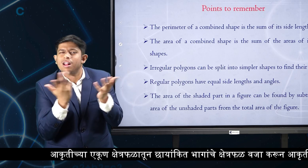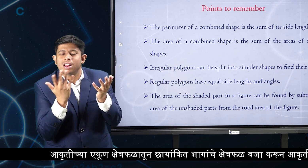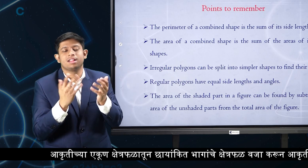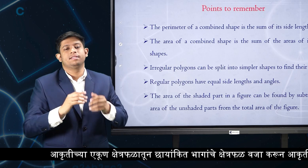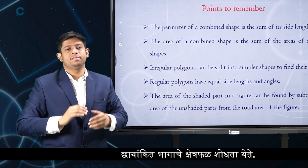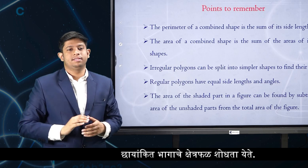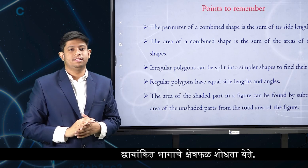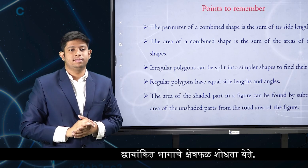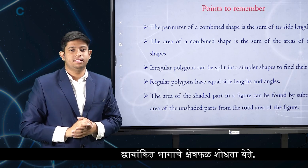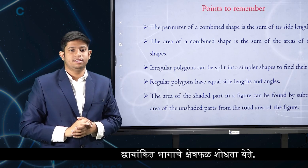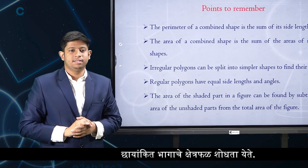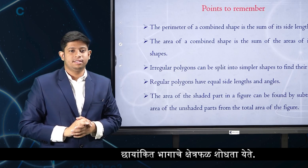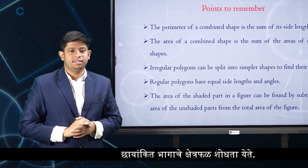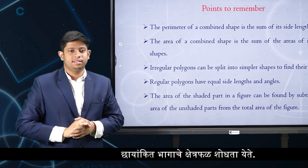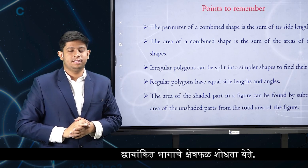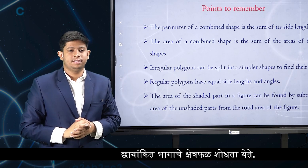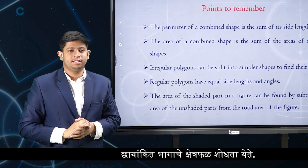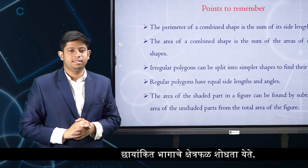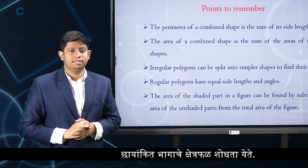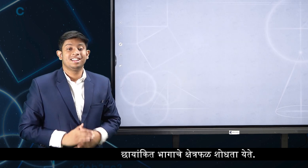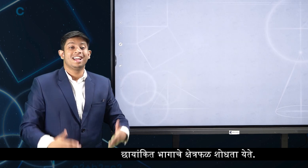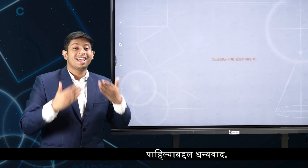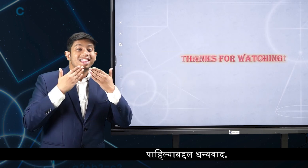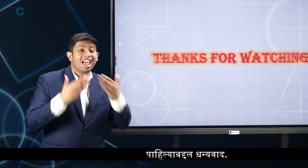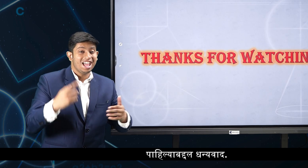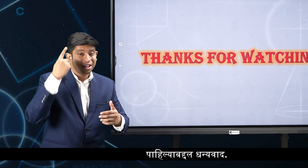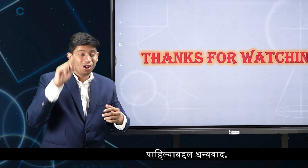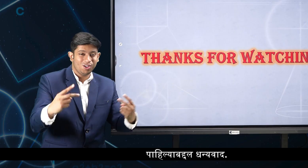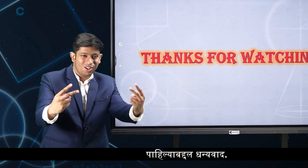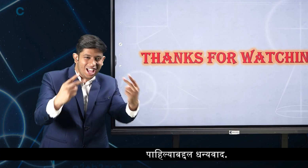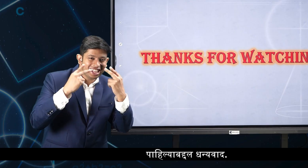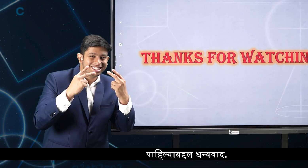आकृतीतील छायांकित भागाचे क्षेत्रफळ शोधता येते. धन्यवाद. ऑल द बेस्ट.